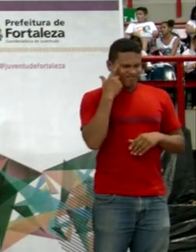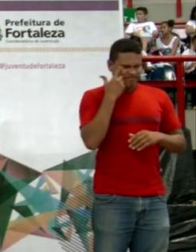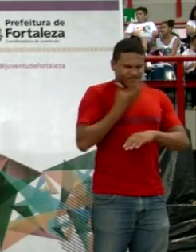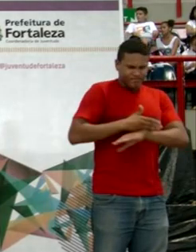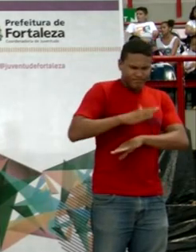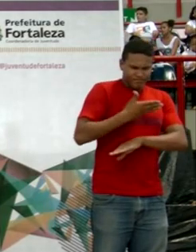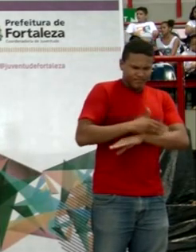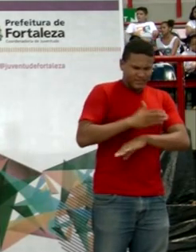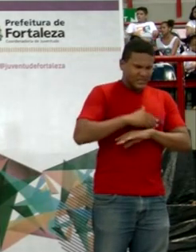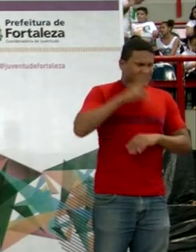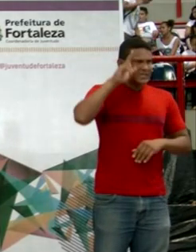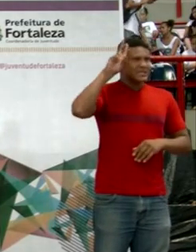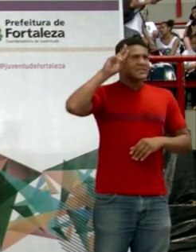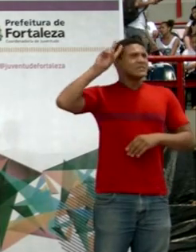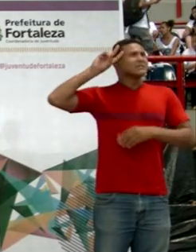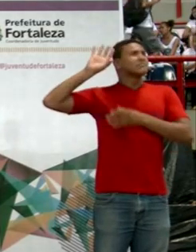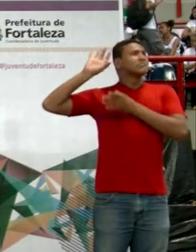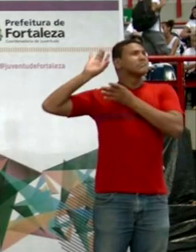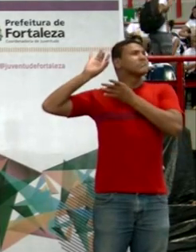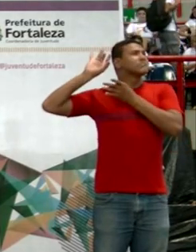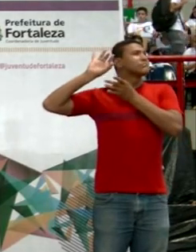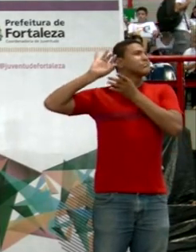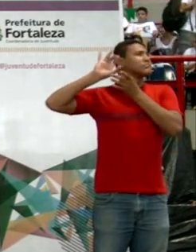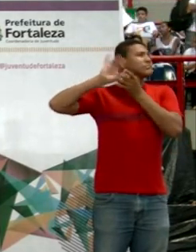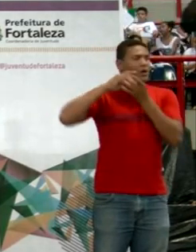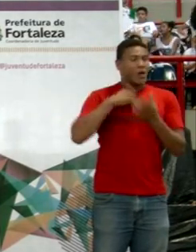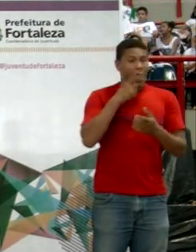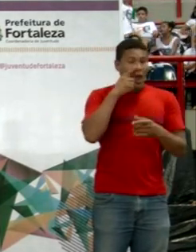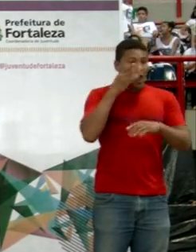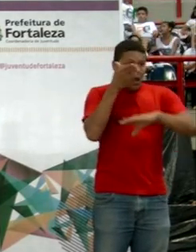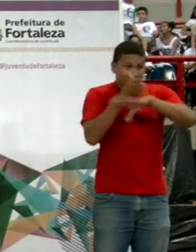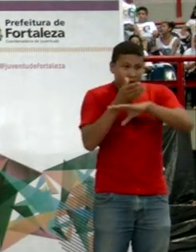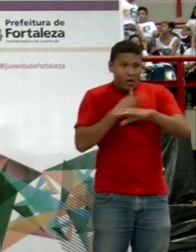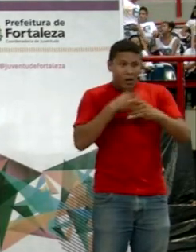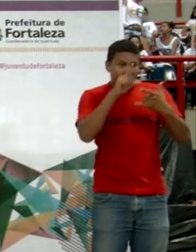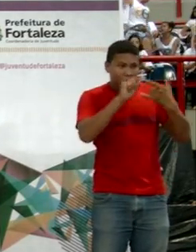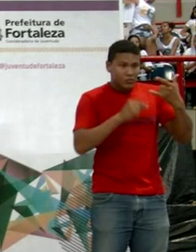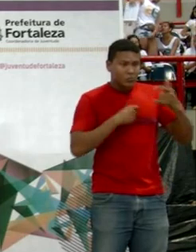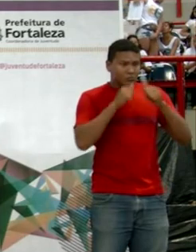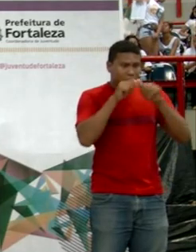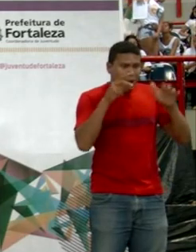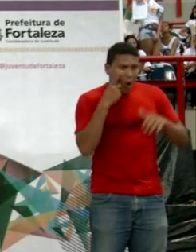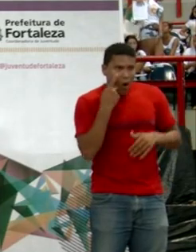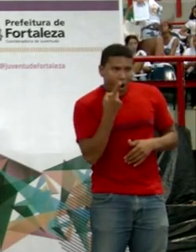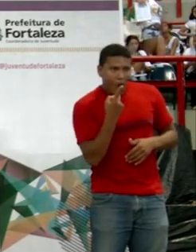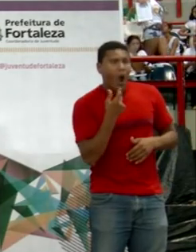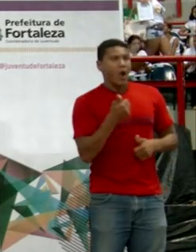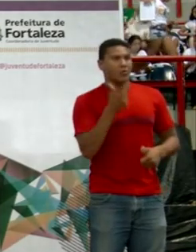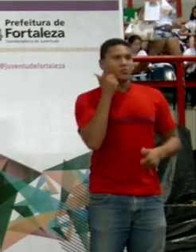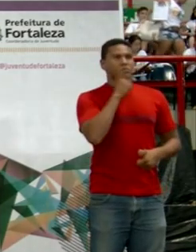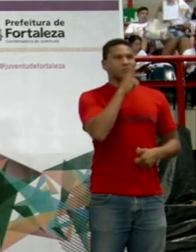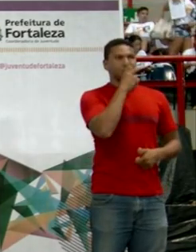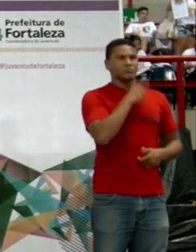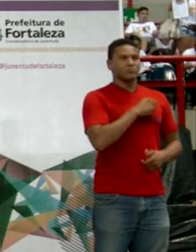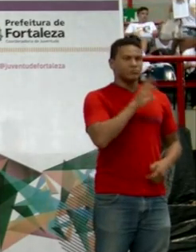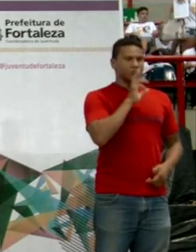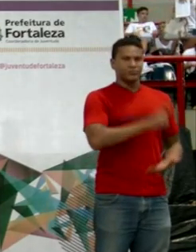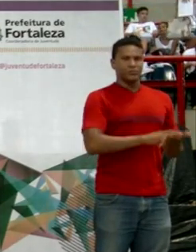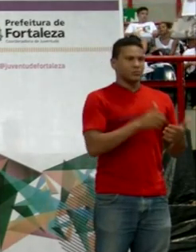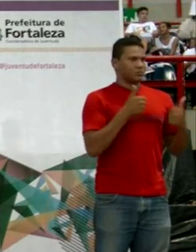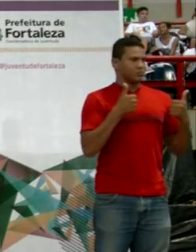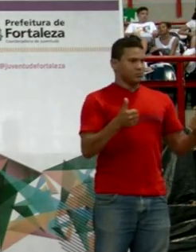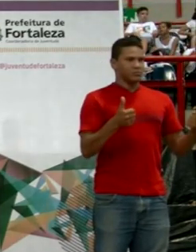os exercícios, não lembra da informação, assiste a aula, você lembra, aí consegue resolver a questão sem grandes problemas, tá